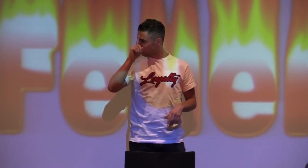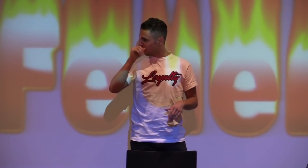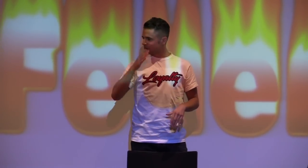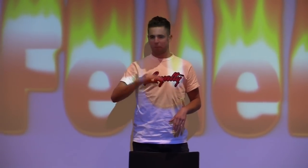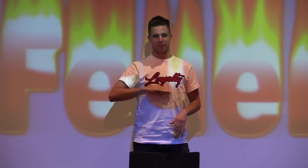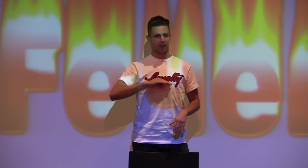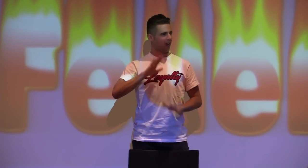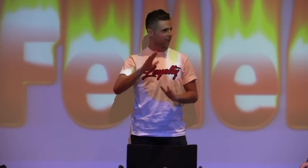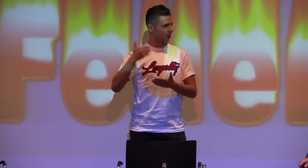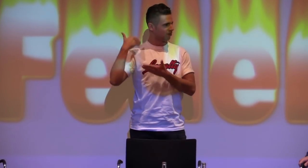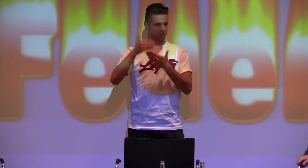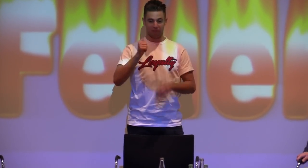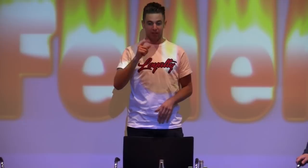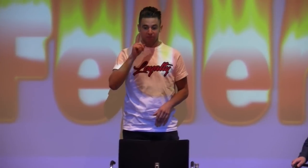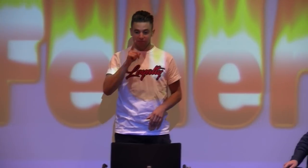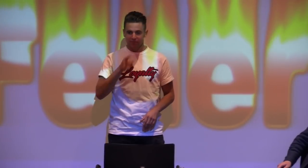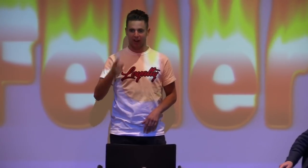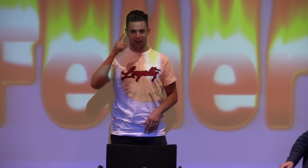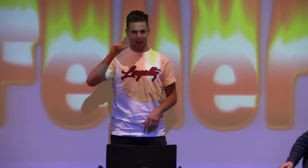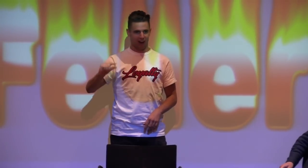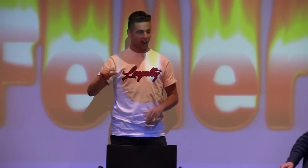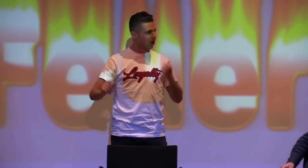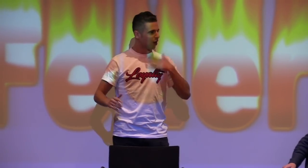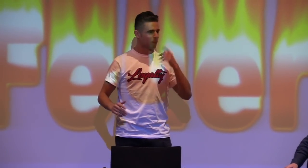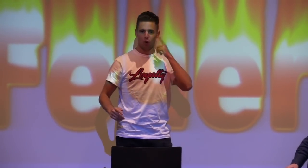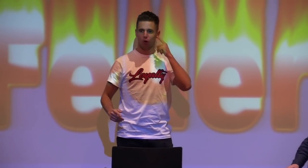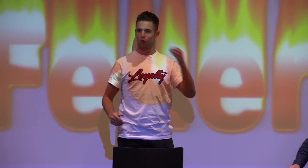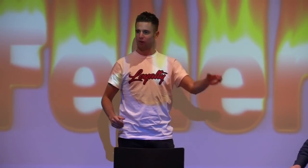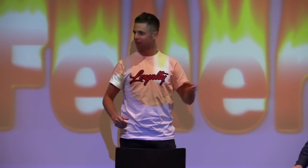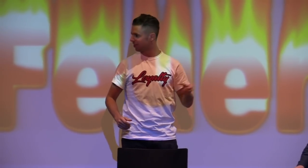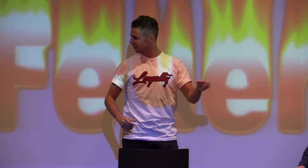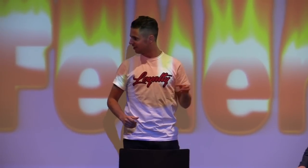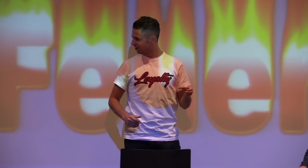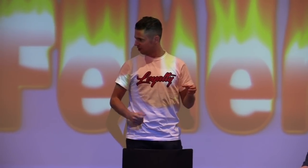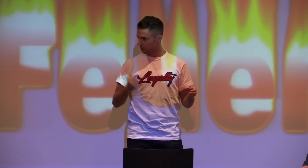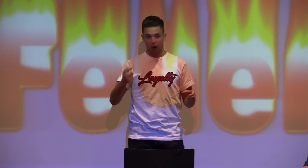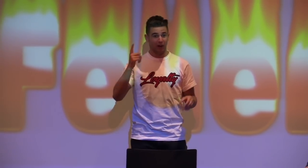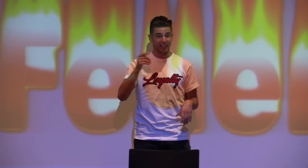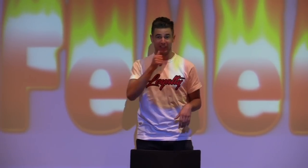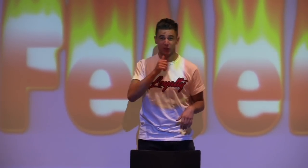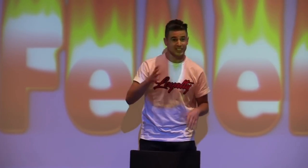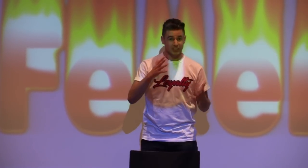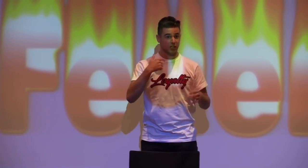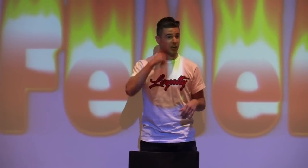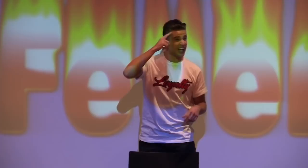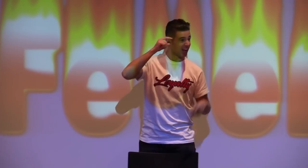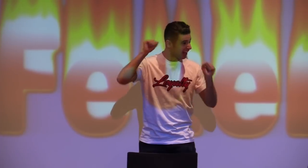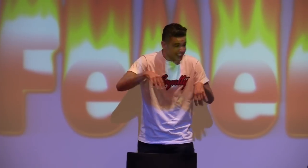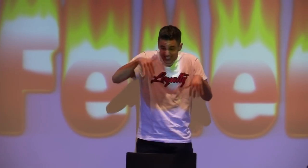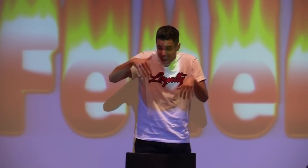Das große Problem ist aber, du sprichst hier von großen Firmen, aber ich glaube, dass die meisten... aber auch zu denken, dass Gehörlose einfach viele